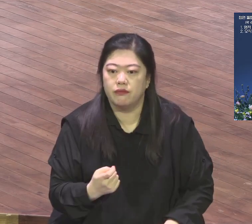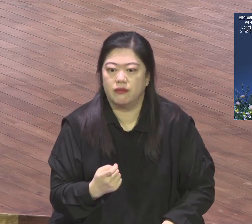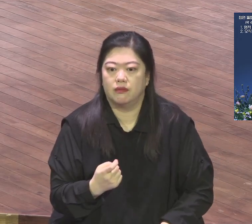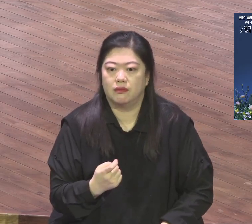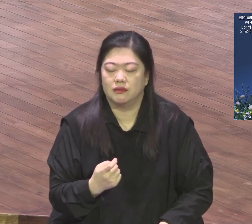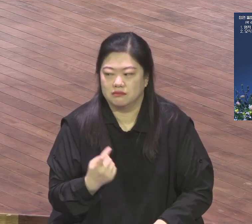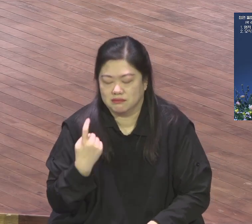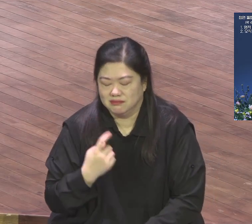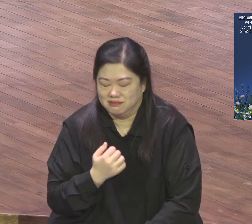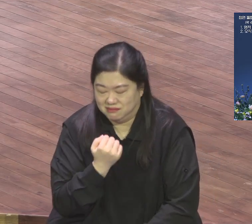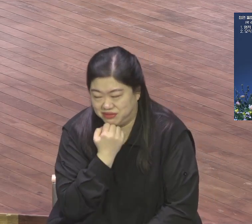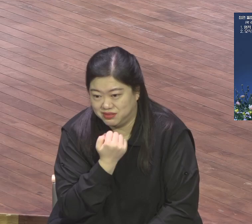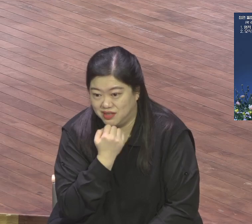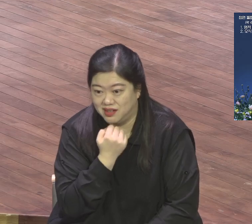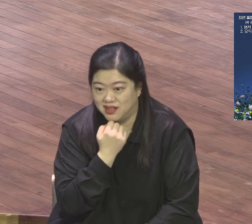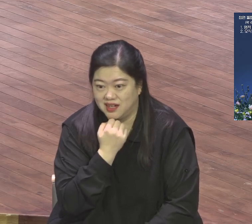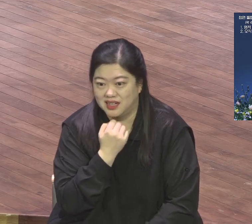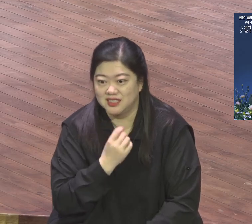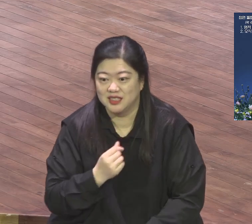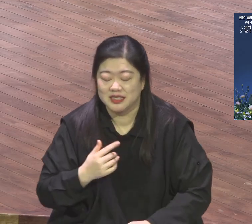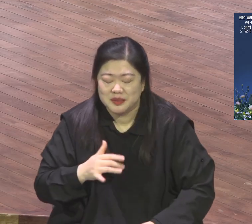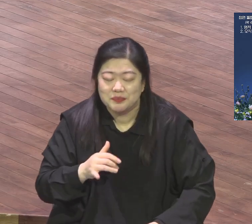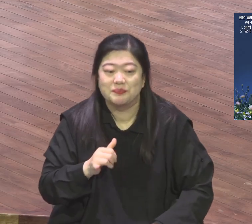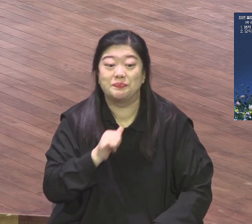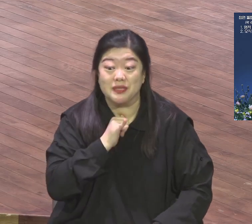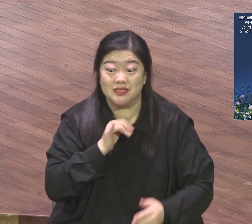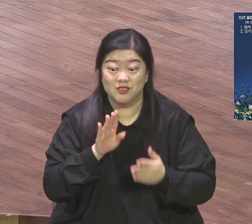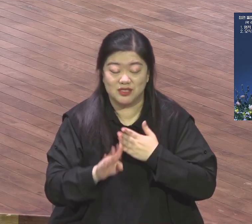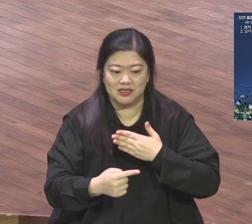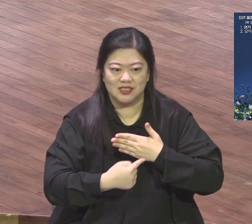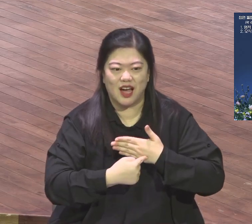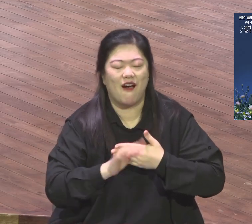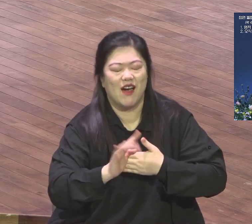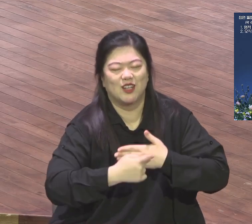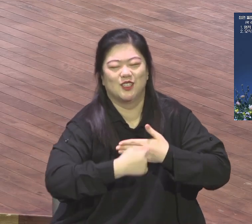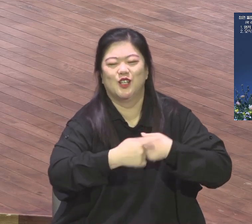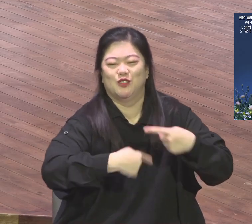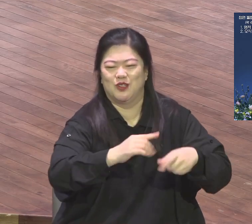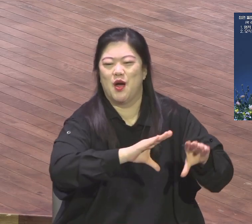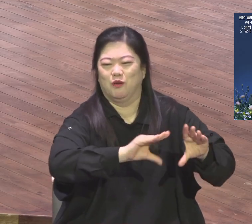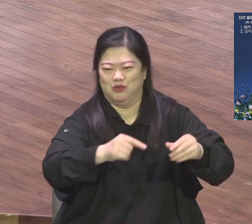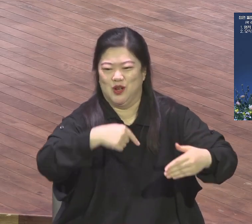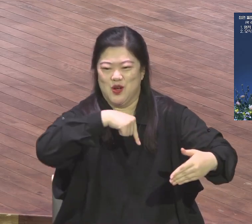결단하고 신앙에 대해서는요 양보하면 다 망한다니까요.